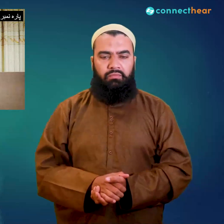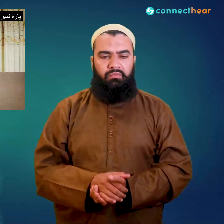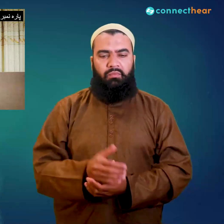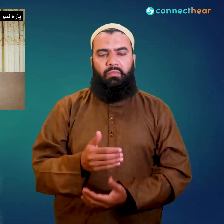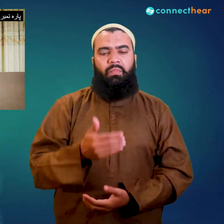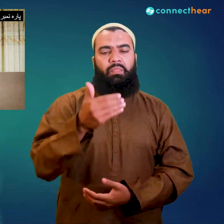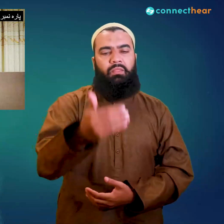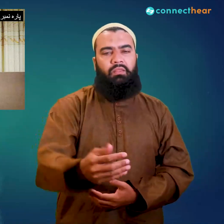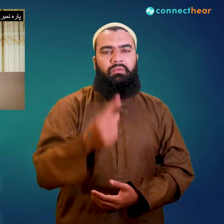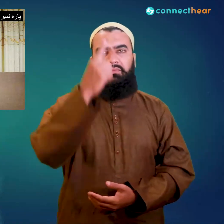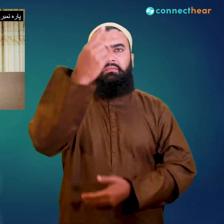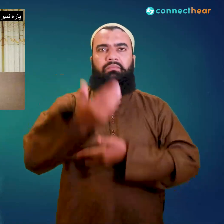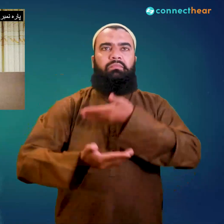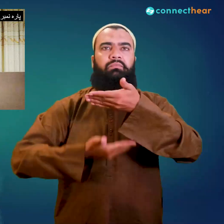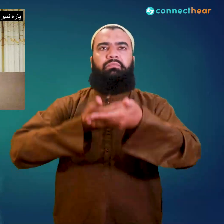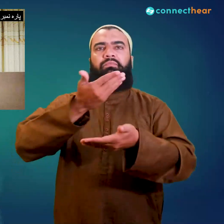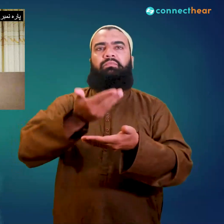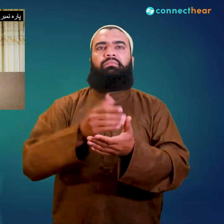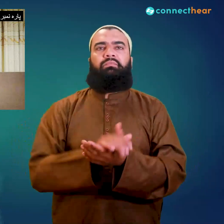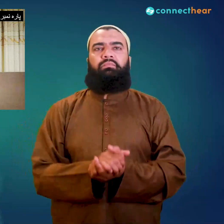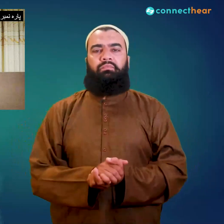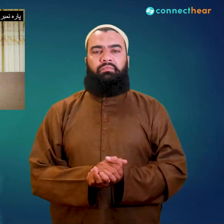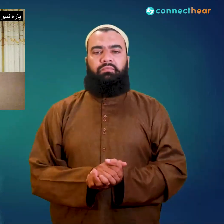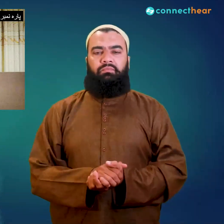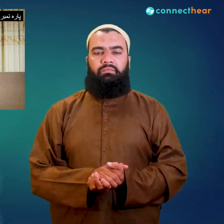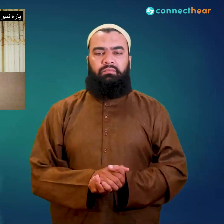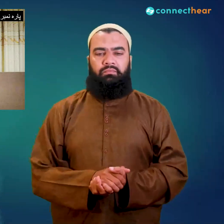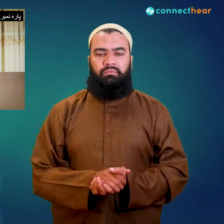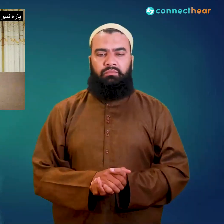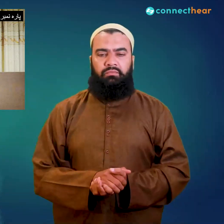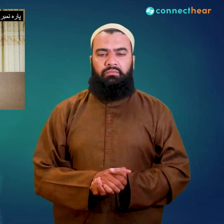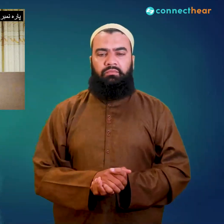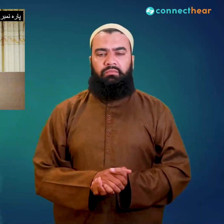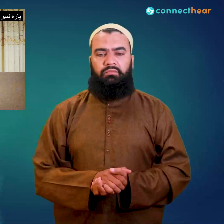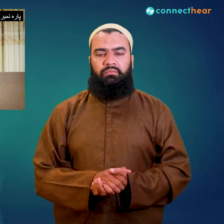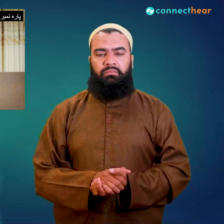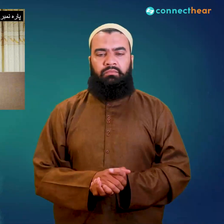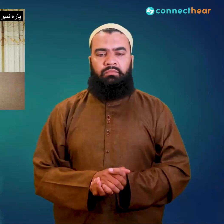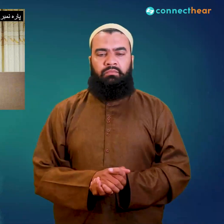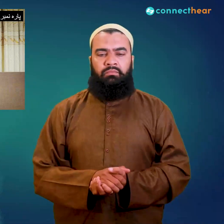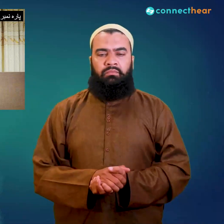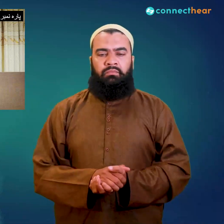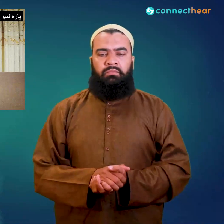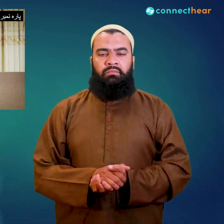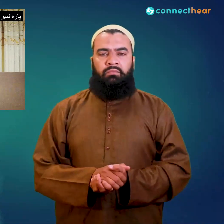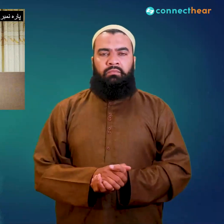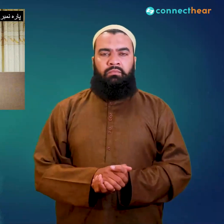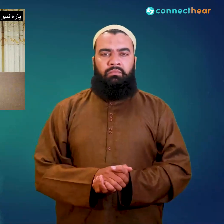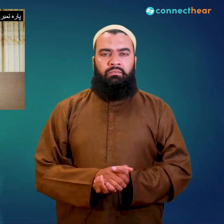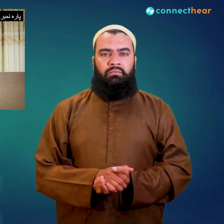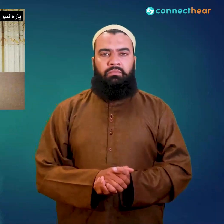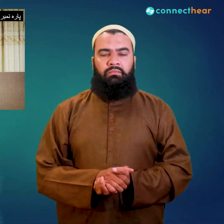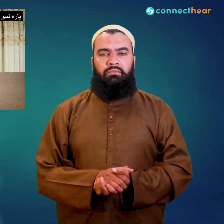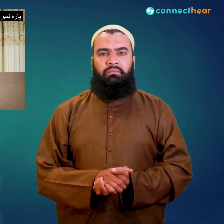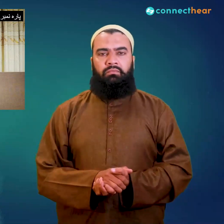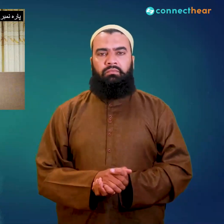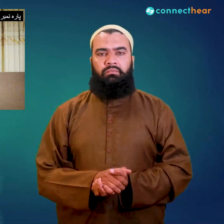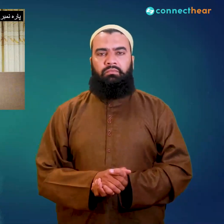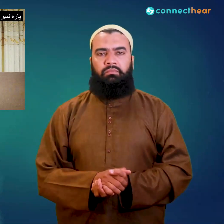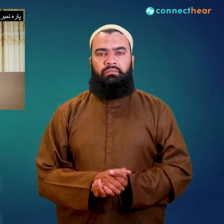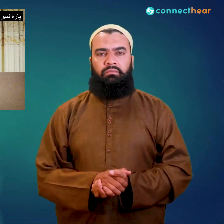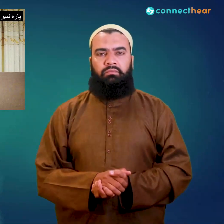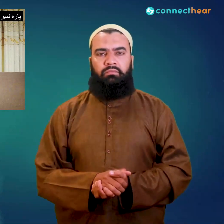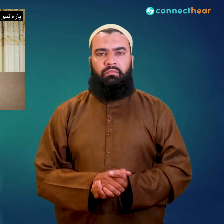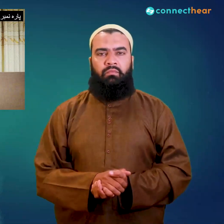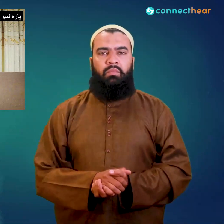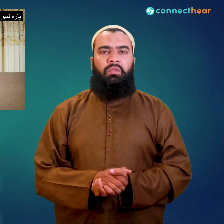رکوع نمبر 10 آیت نمبر 28، الذین آمنوا وتطمئن قلوبہم بذکر اللہ،